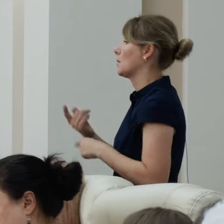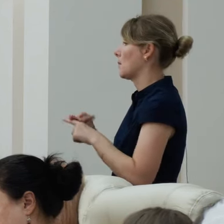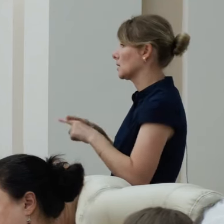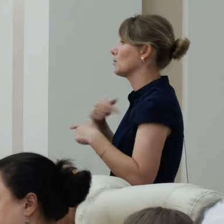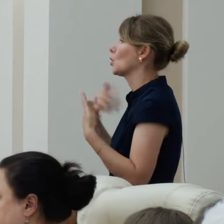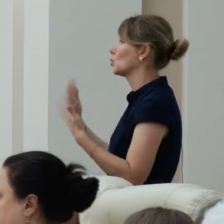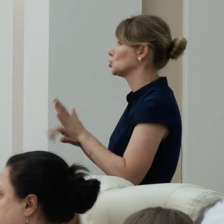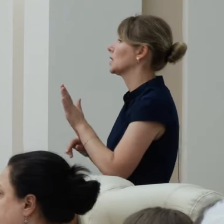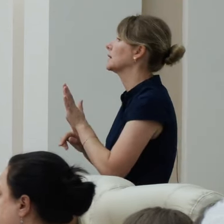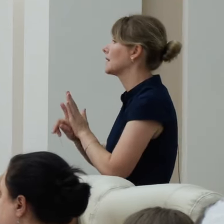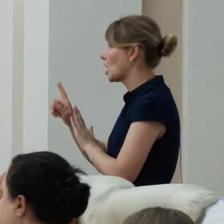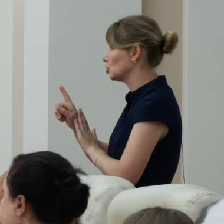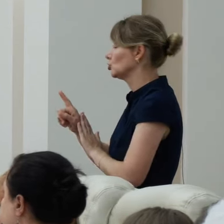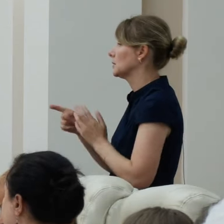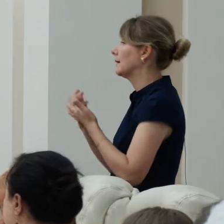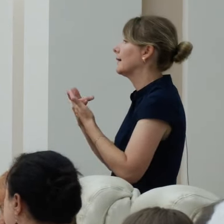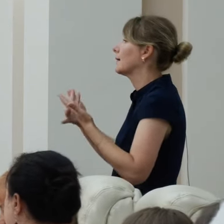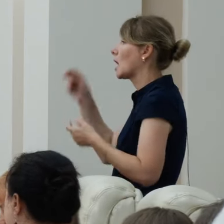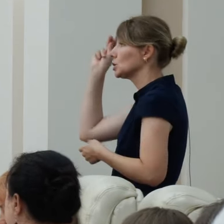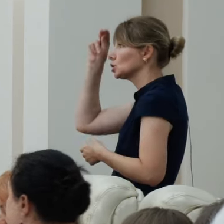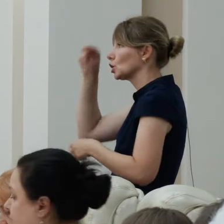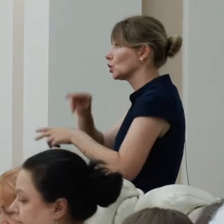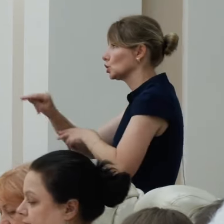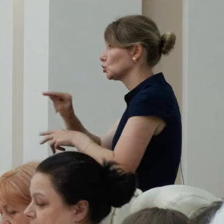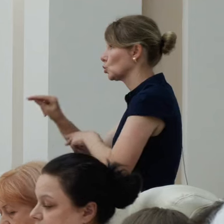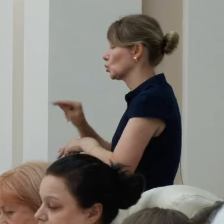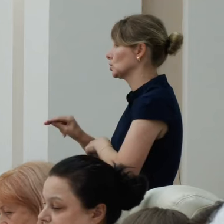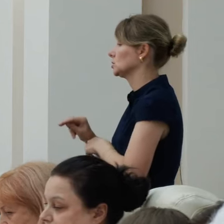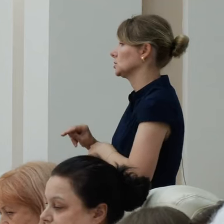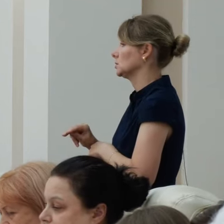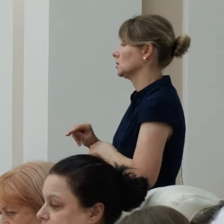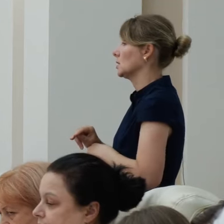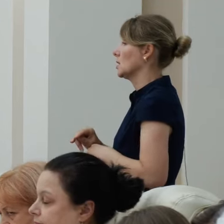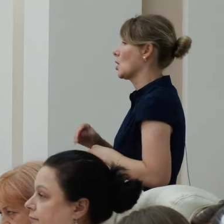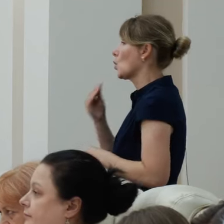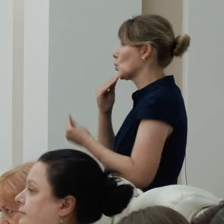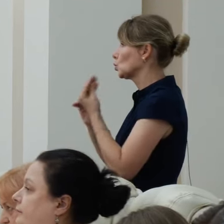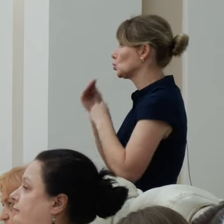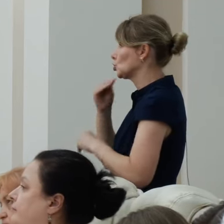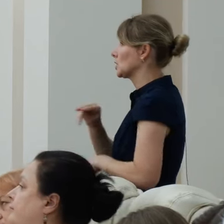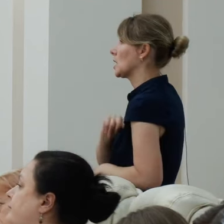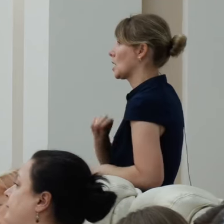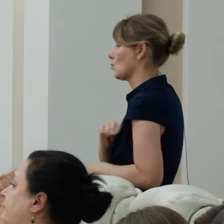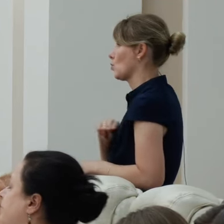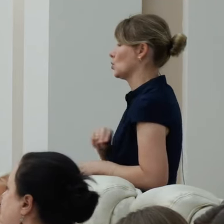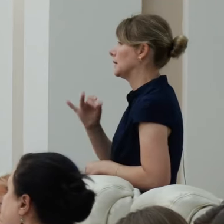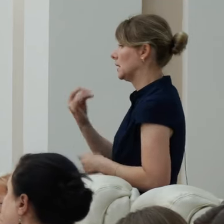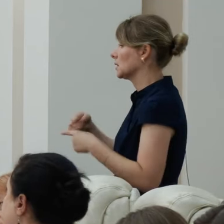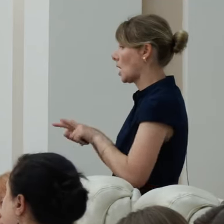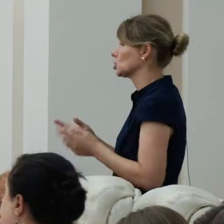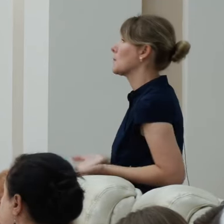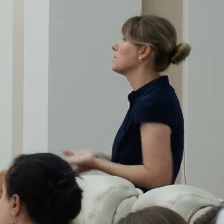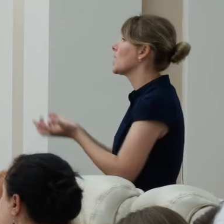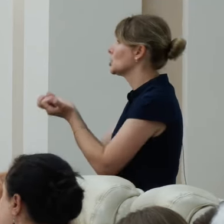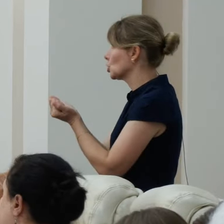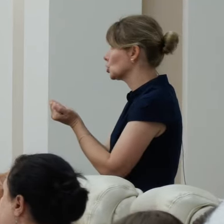o serie de instruiri în managementul performanței, precum și am sprijinit elaborarea unui